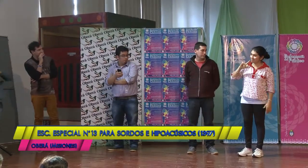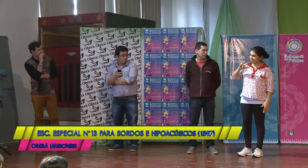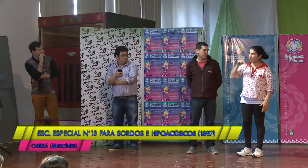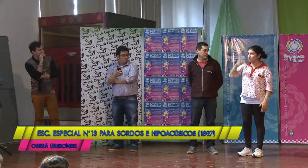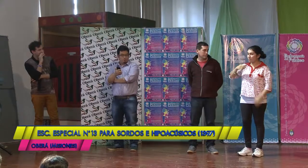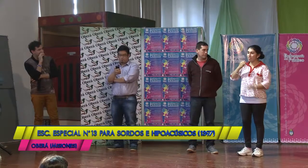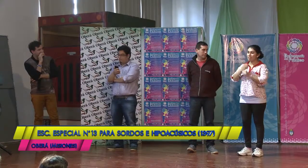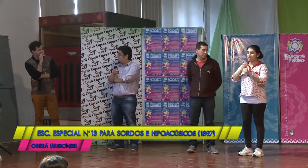personal.